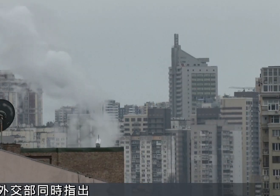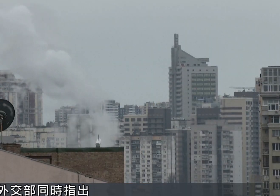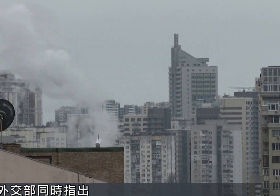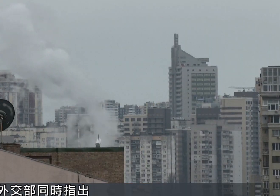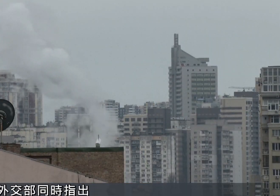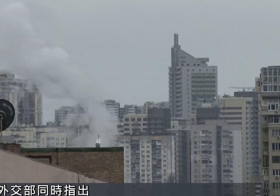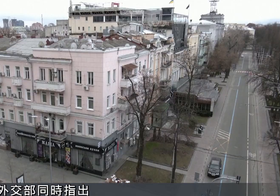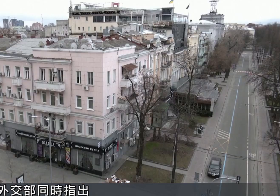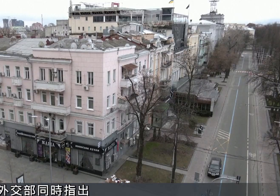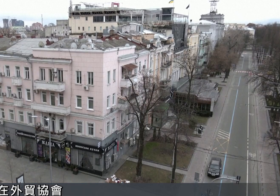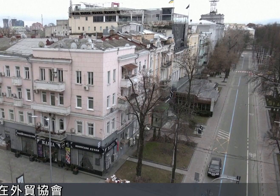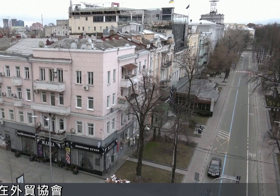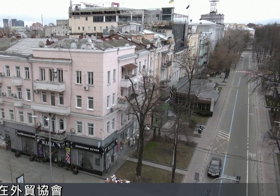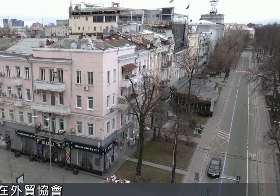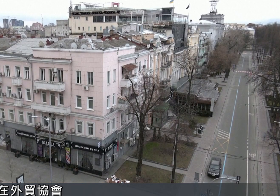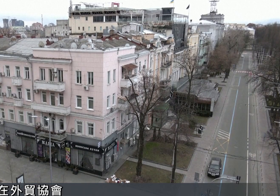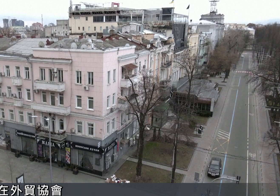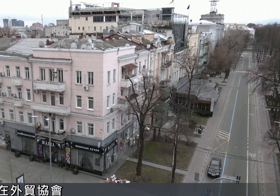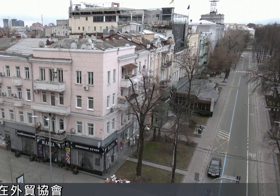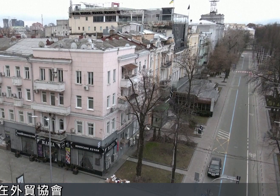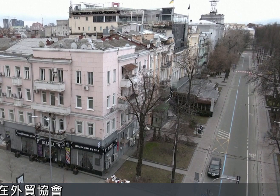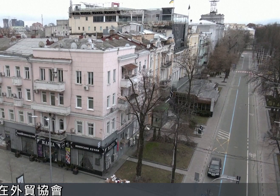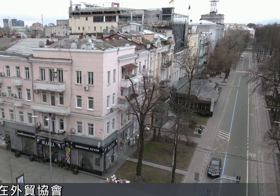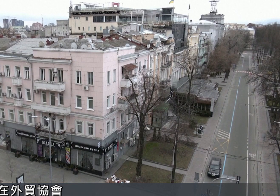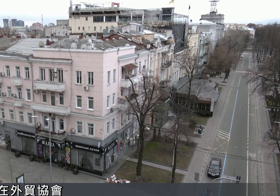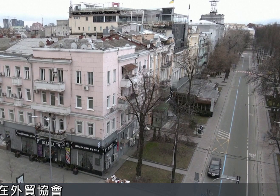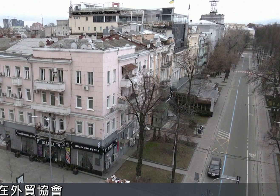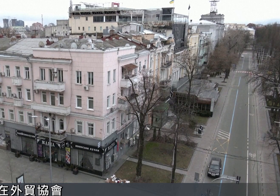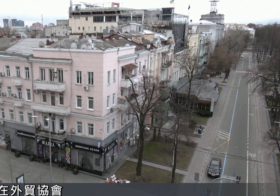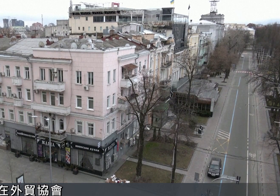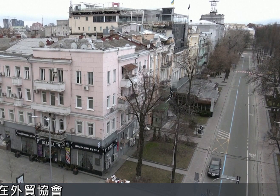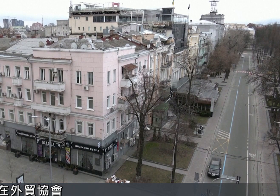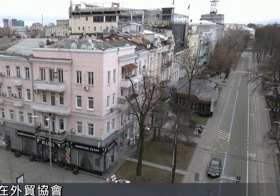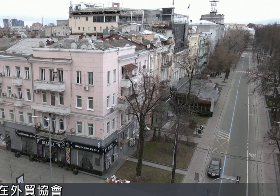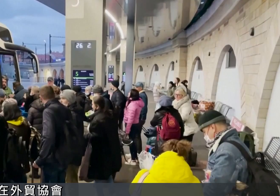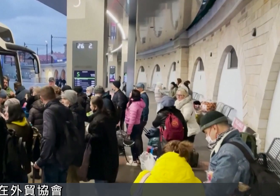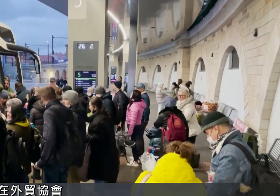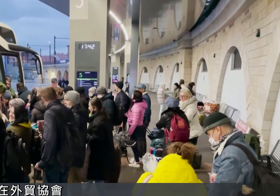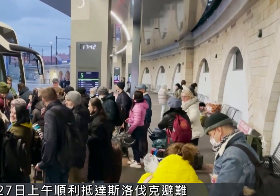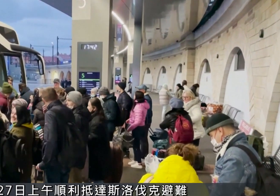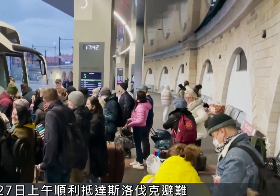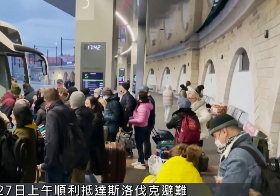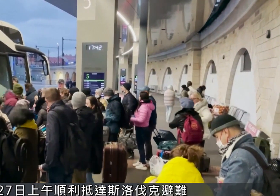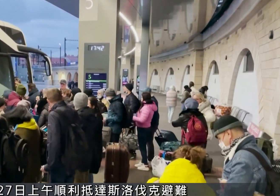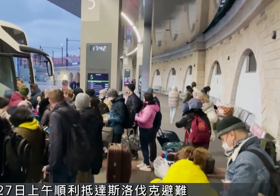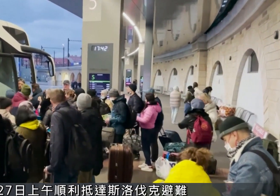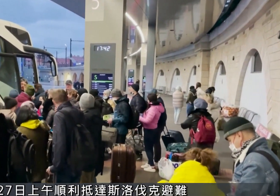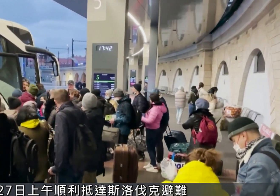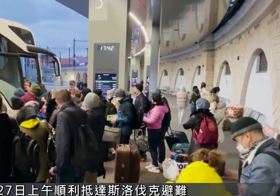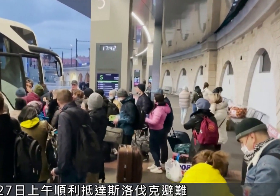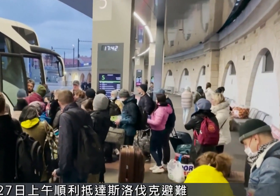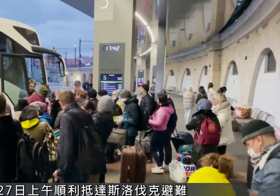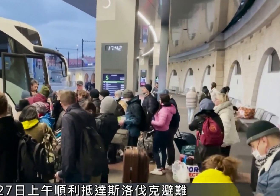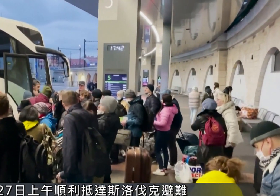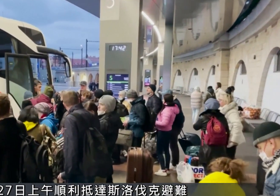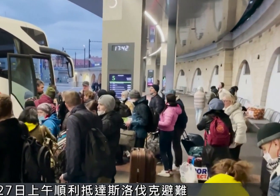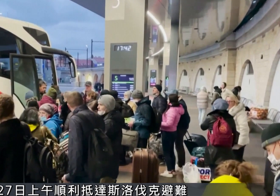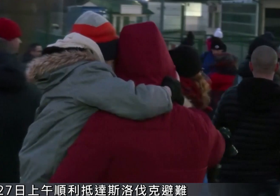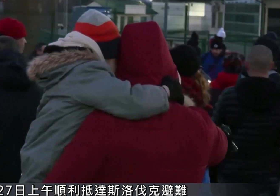兰的国人，在外贸协会驻基辅台湾贸易中心等单位的协助下，27号上午顺利抵达斯洛伐克避难。依